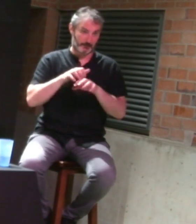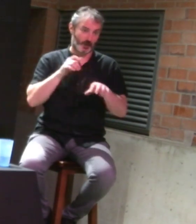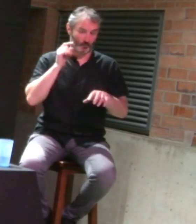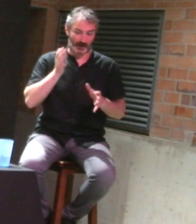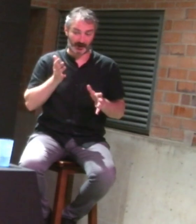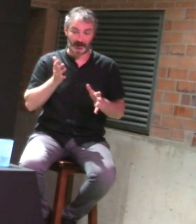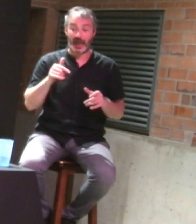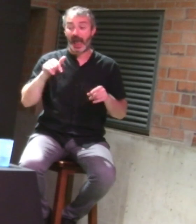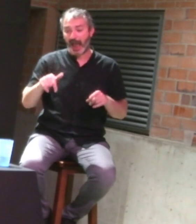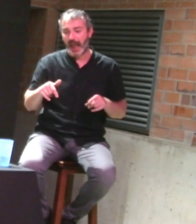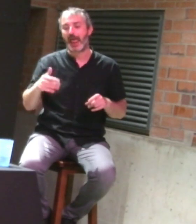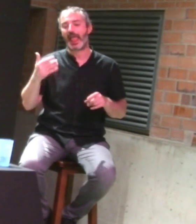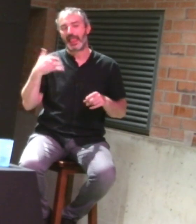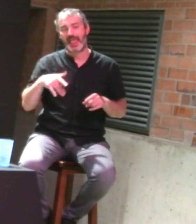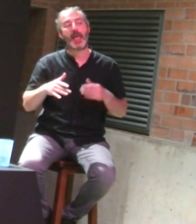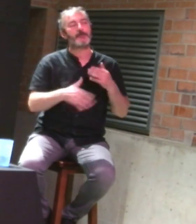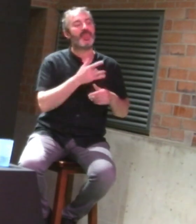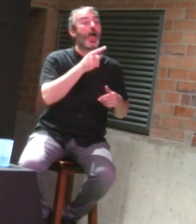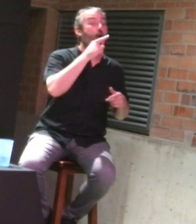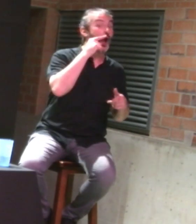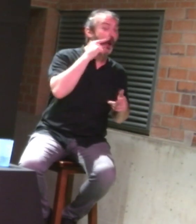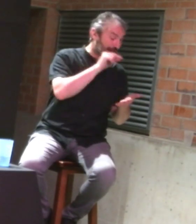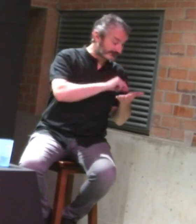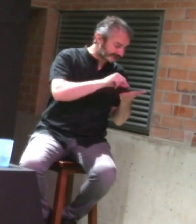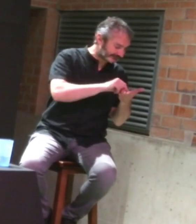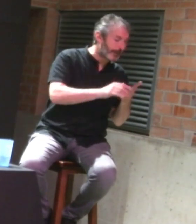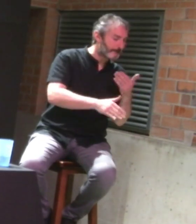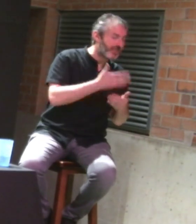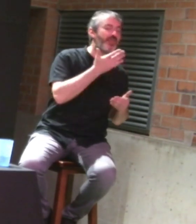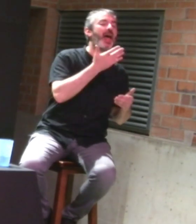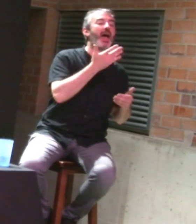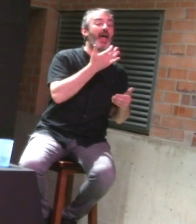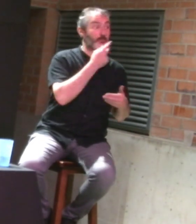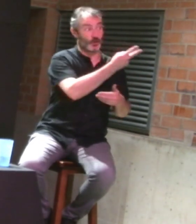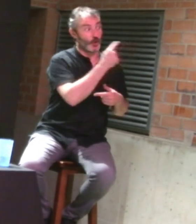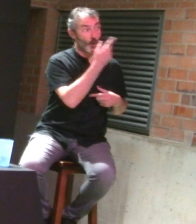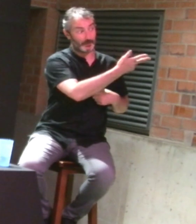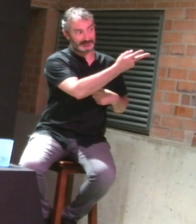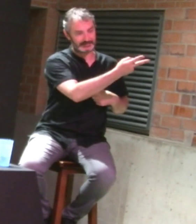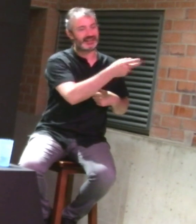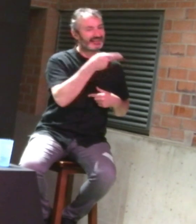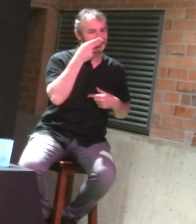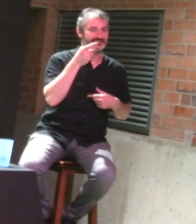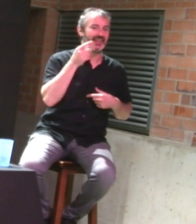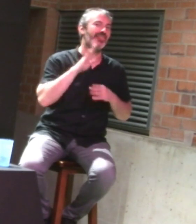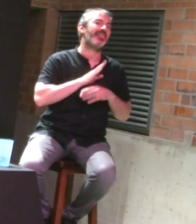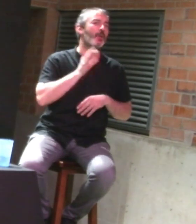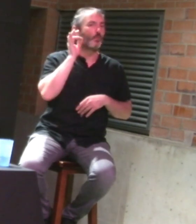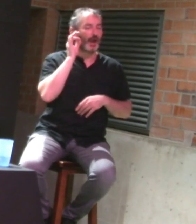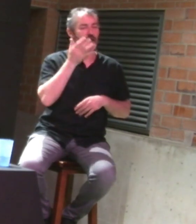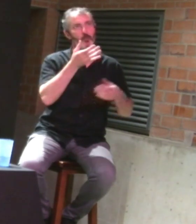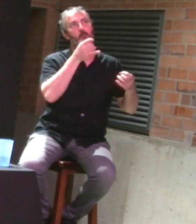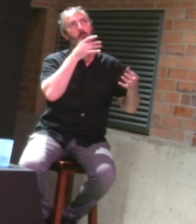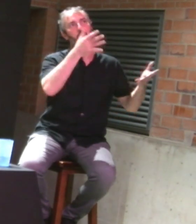dir. Per sort, ara, hi ha homes que els interessa també, mira, els vostres aquí, que els interessa la història de les dones i les lluites de les